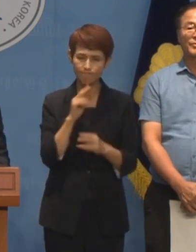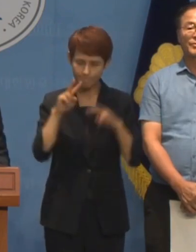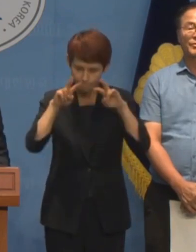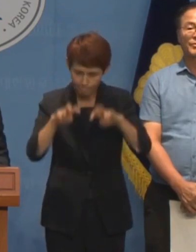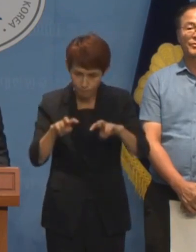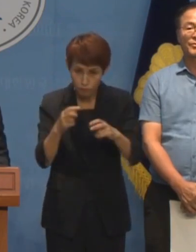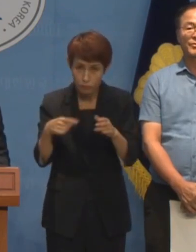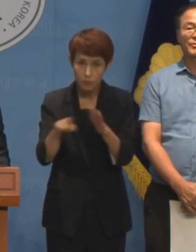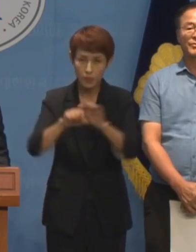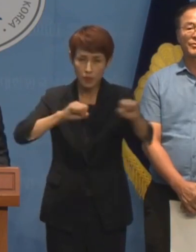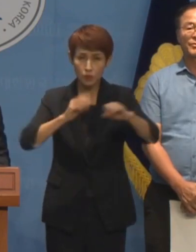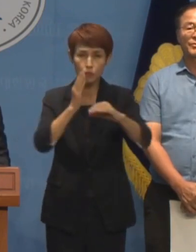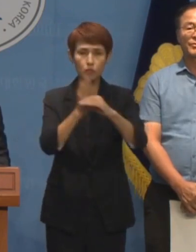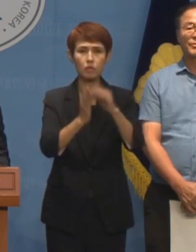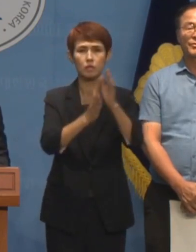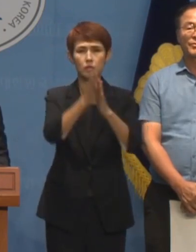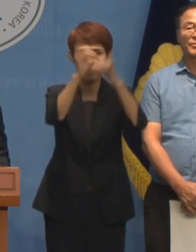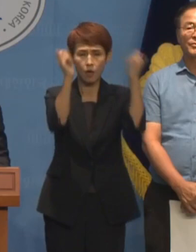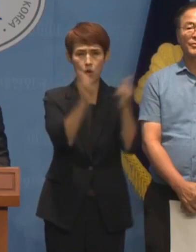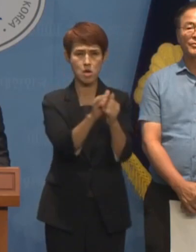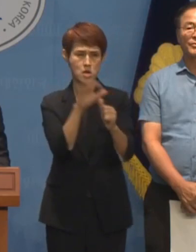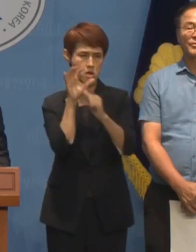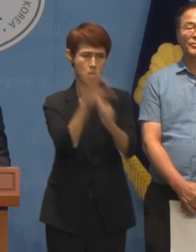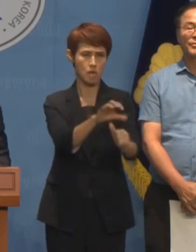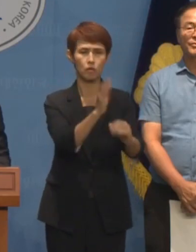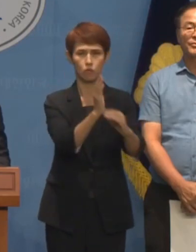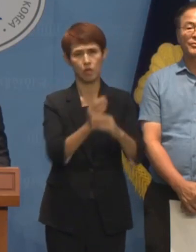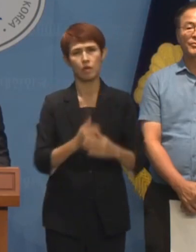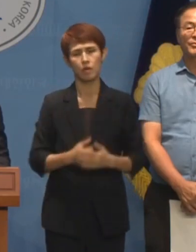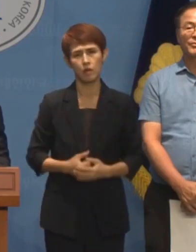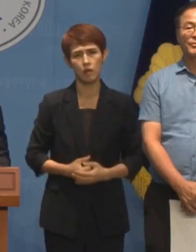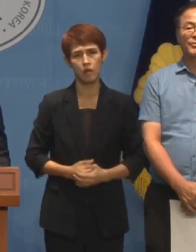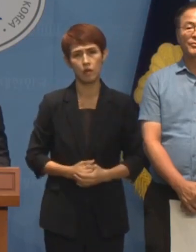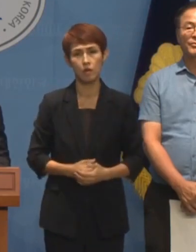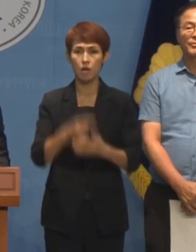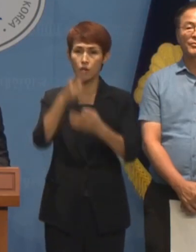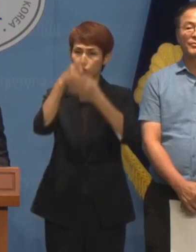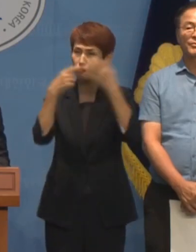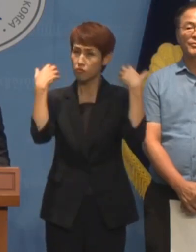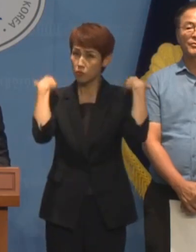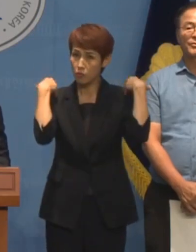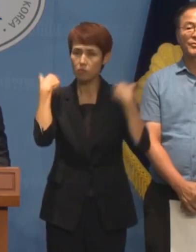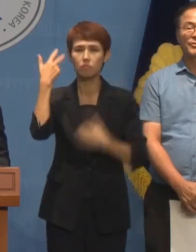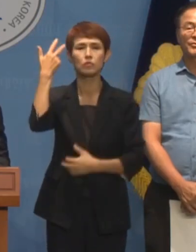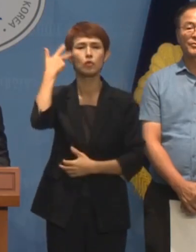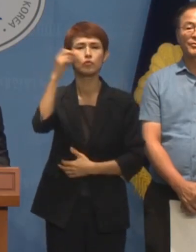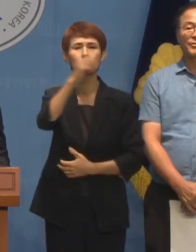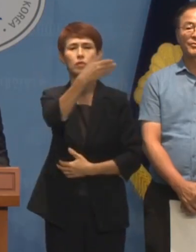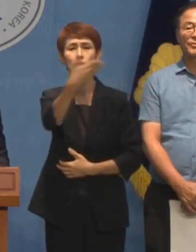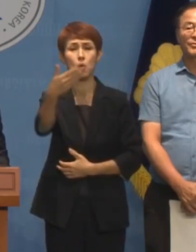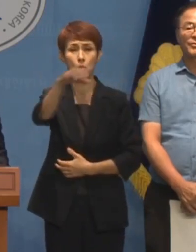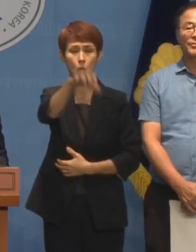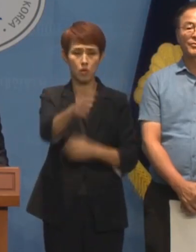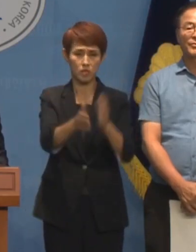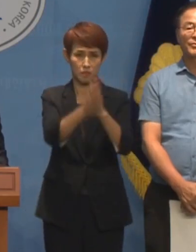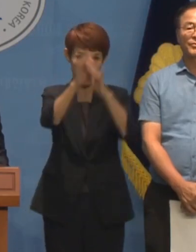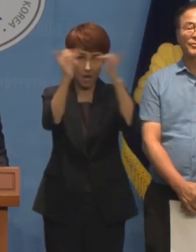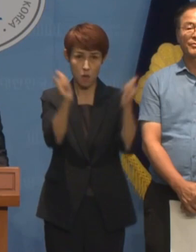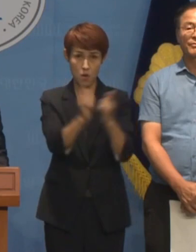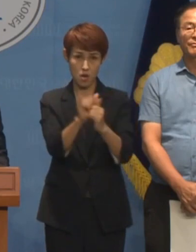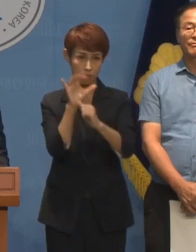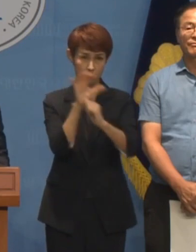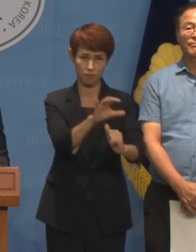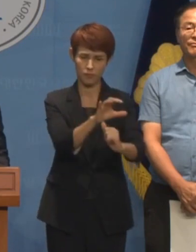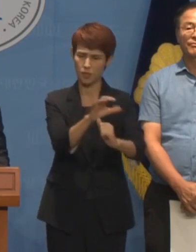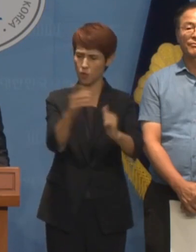시민사회를 무자비하게 탄압하고 있습니다. 윤석열 정권은 여주 양평 지역사회와 시민사회 탄압을